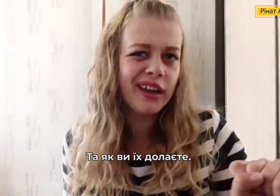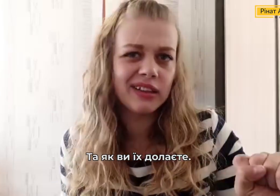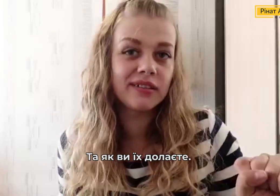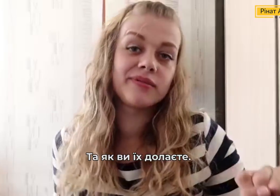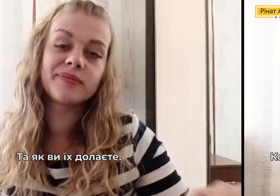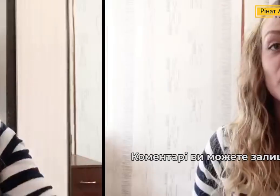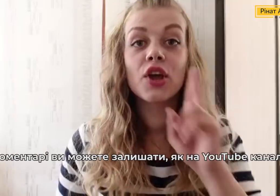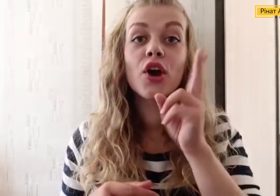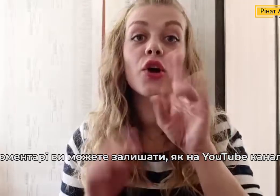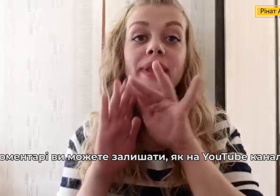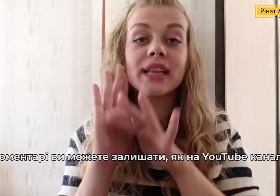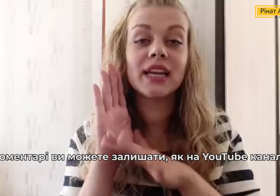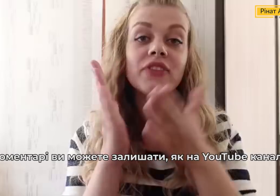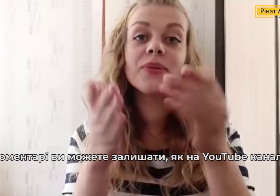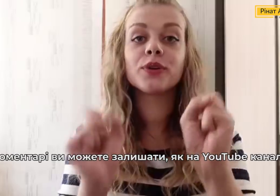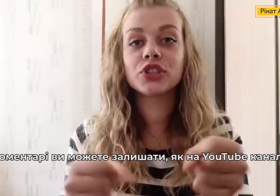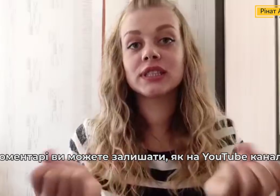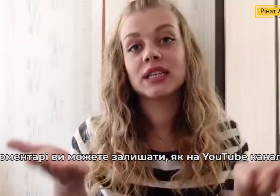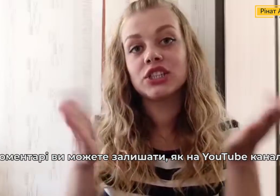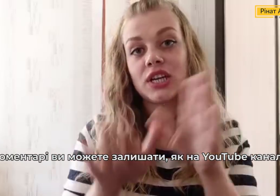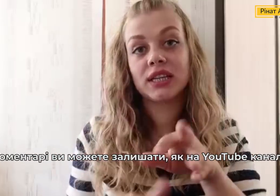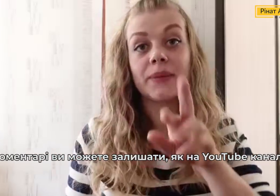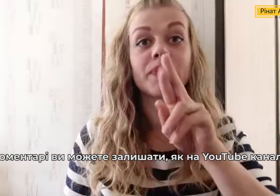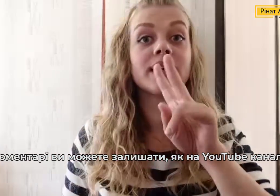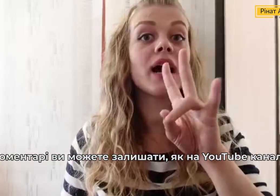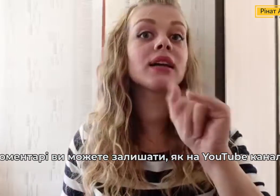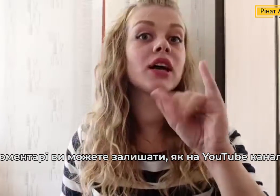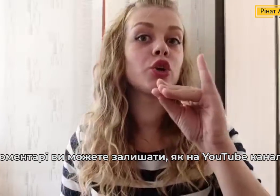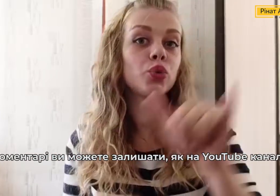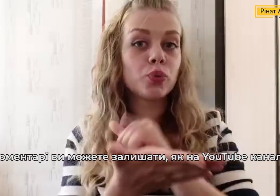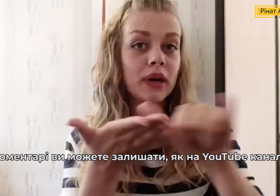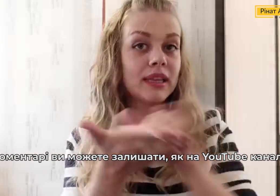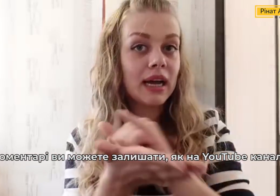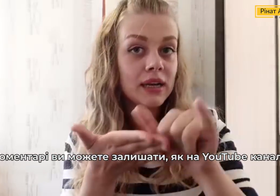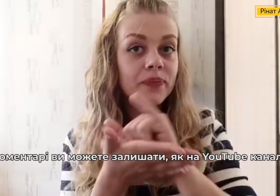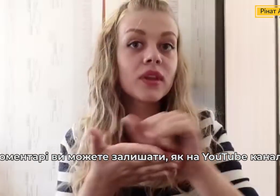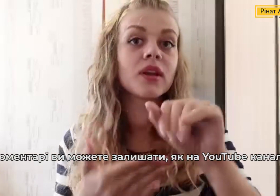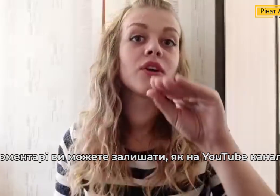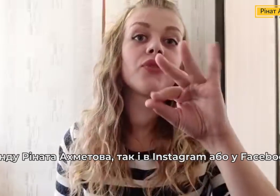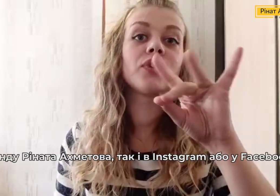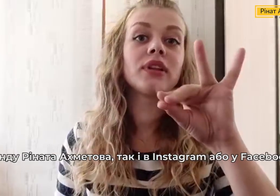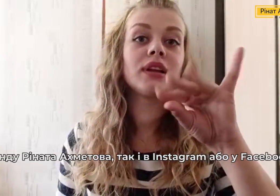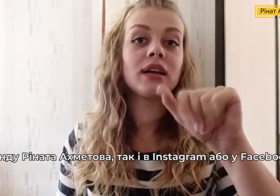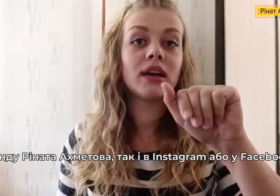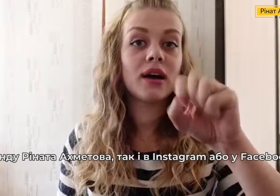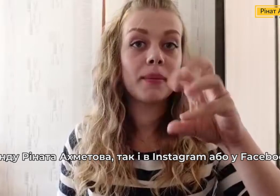долаєте. Коментарі ви можете залишати як на YouTube-каналі фонд Ріната